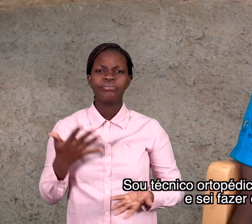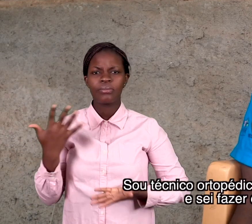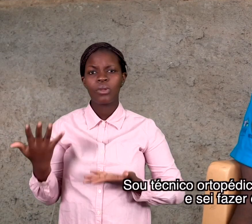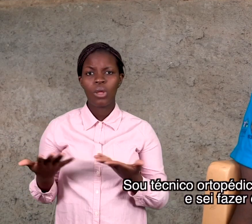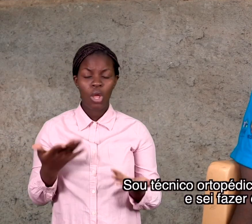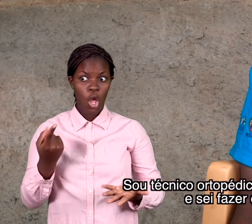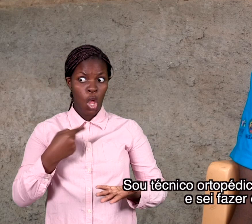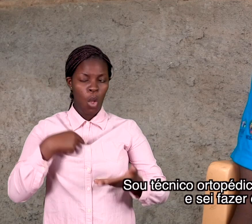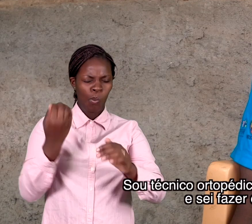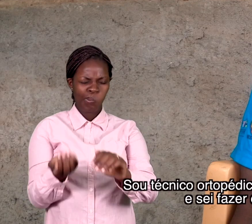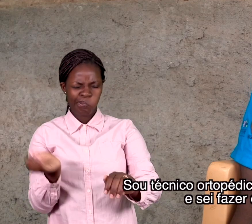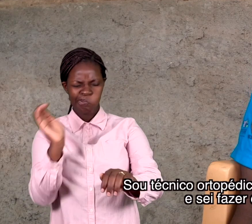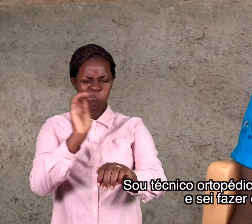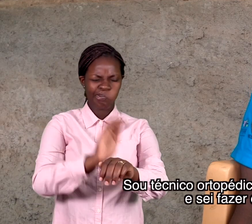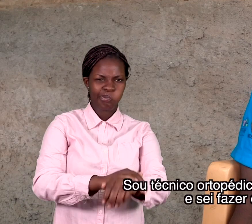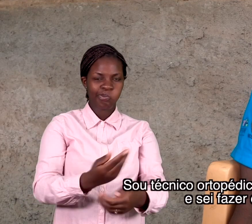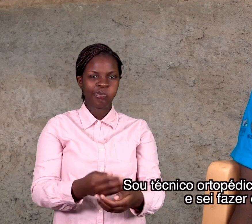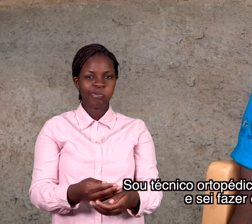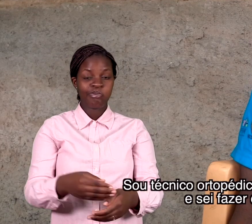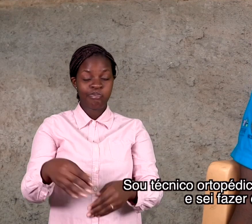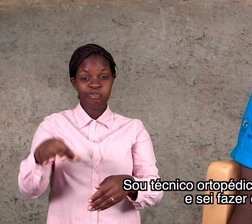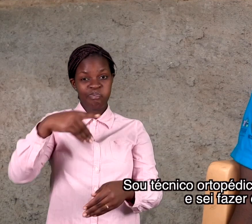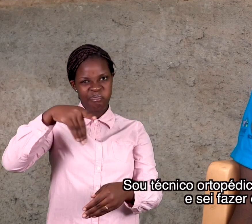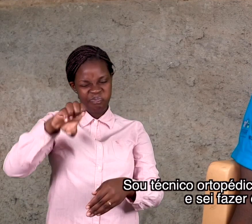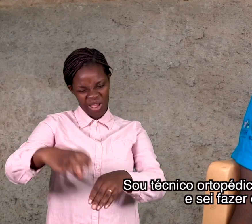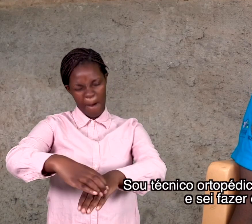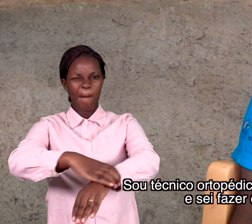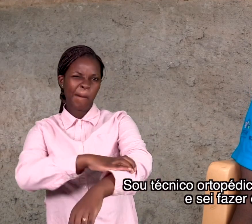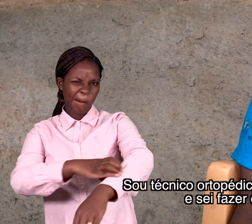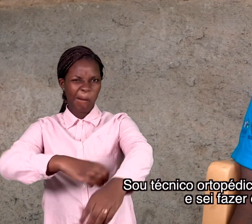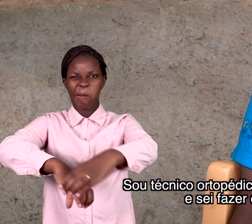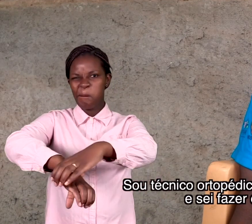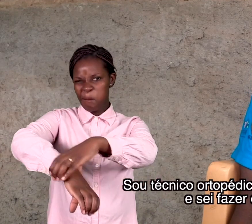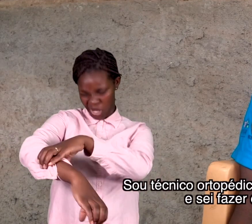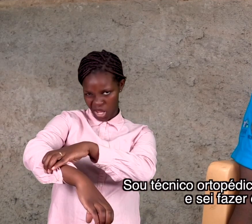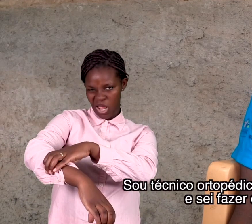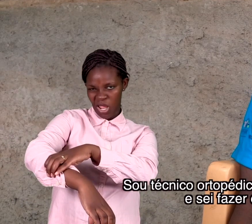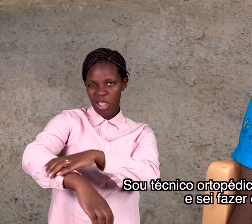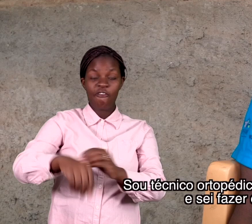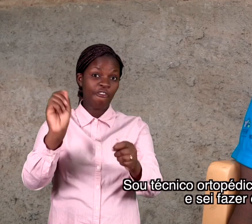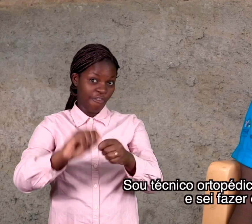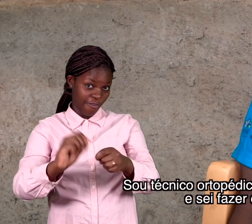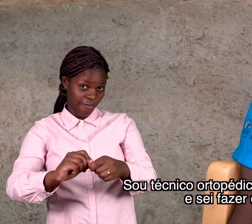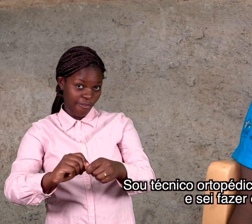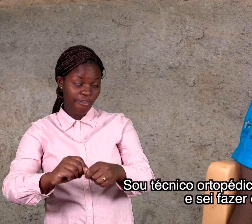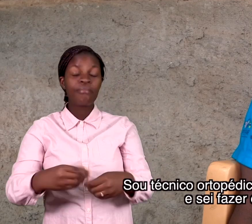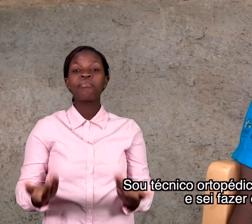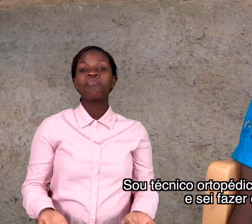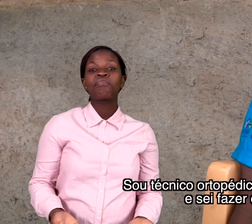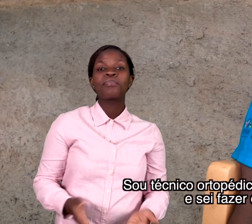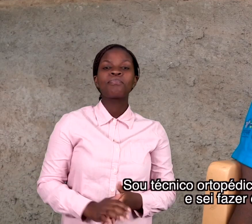Então, sou técnico ortopédico, sem fazer botas